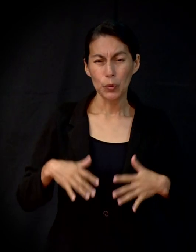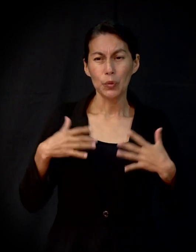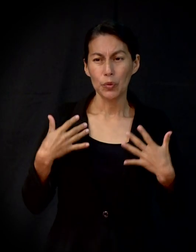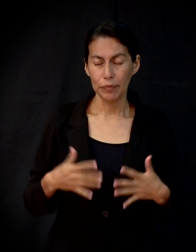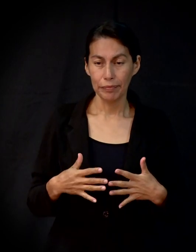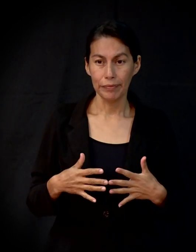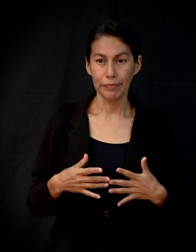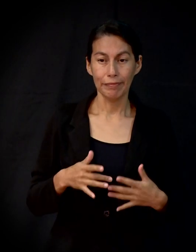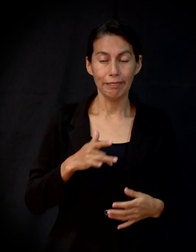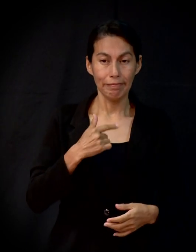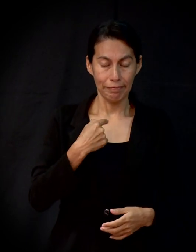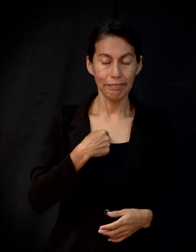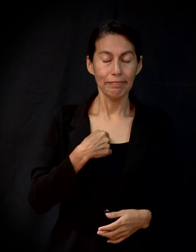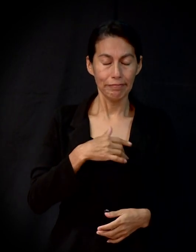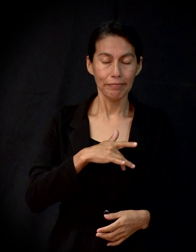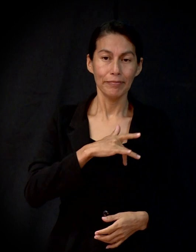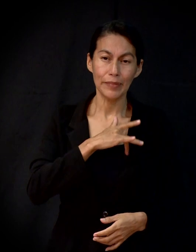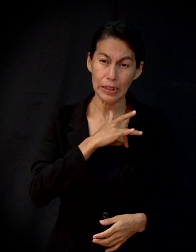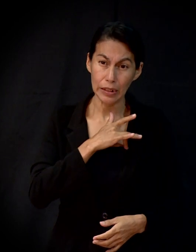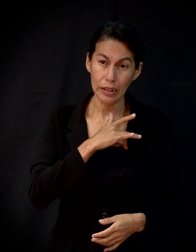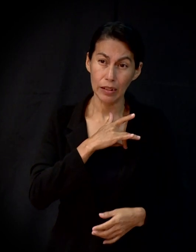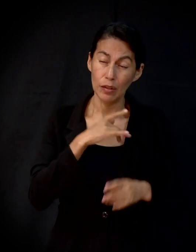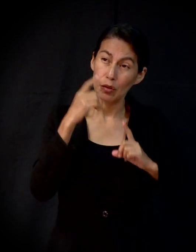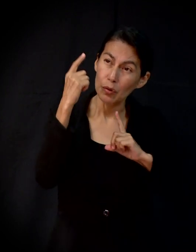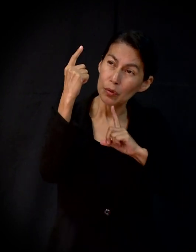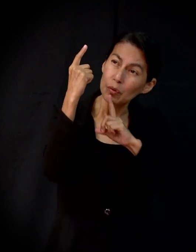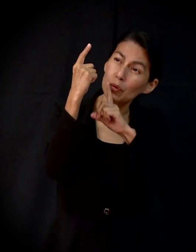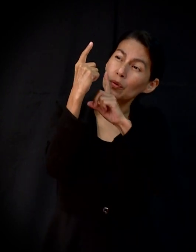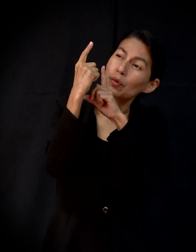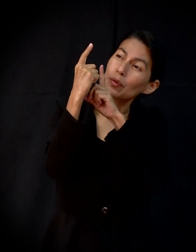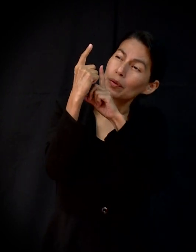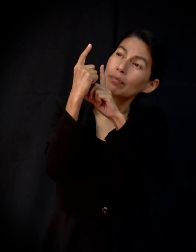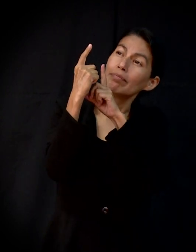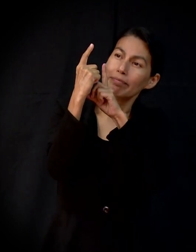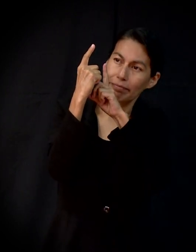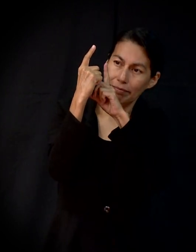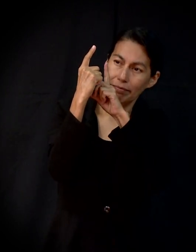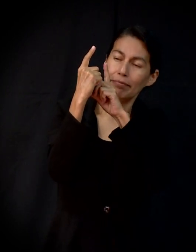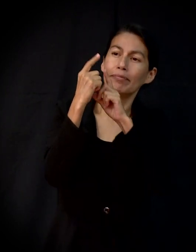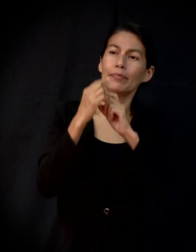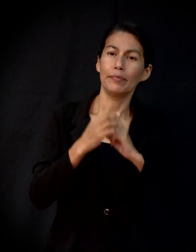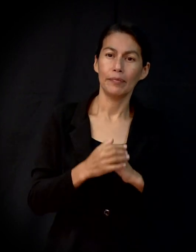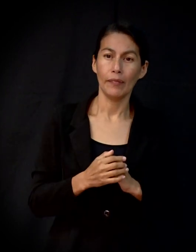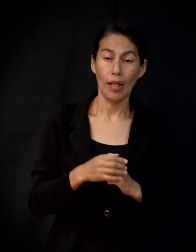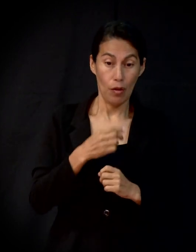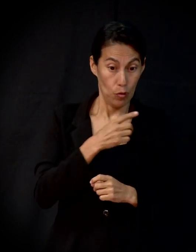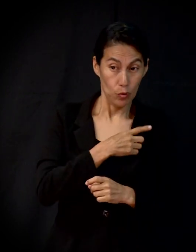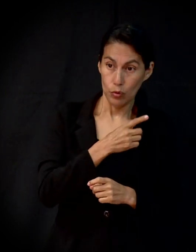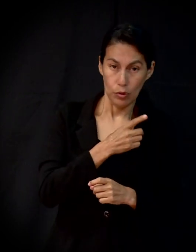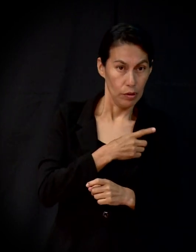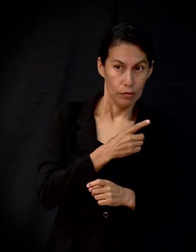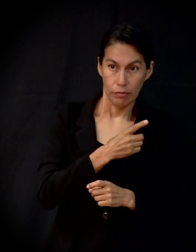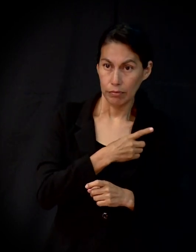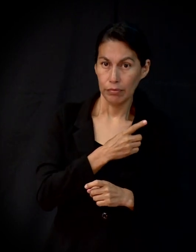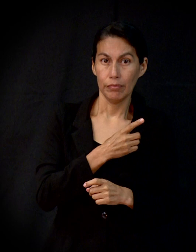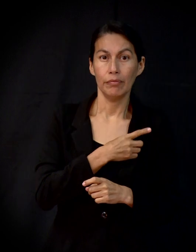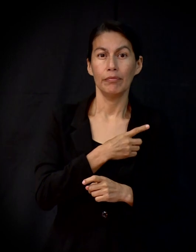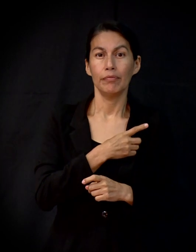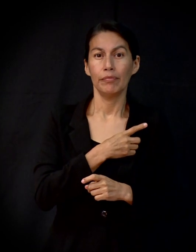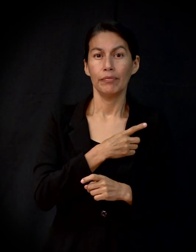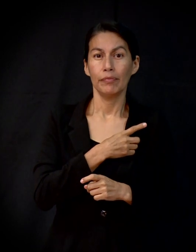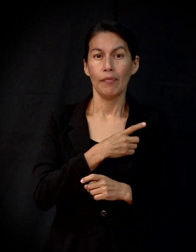valioso porque me hace sentirme cerca de Dios, me hace sentir que no estoy